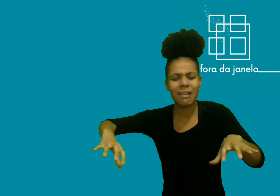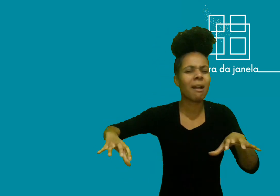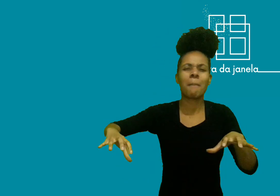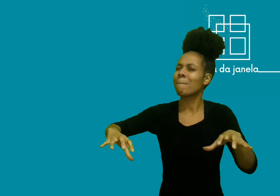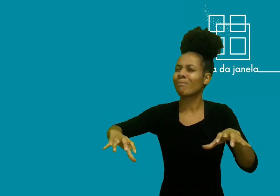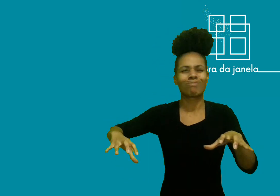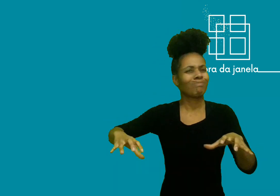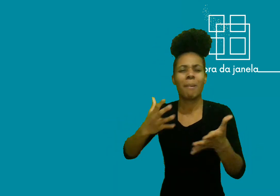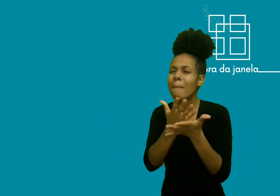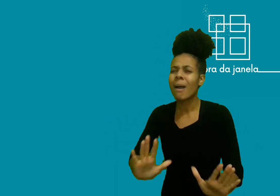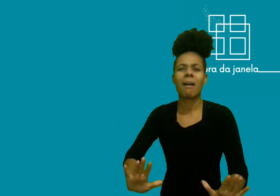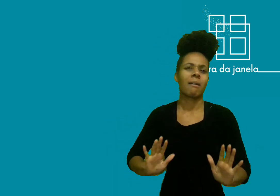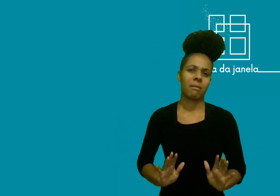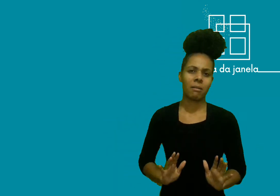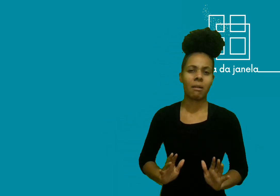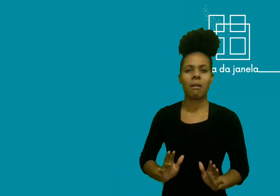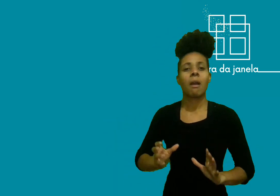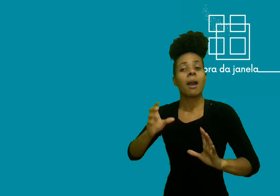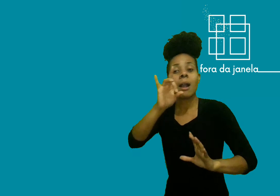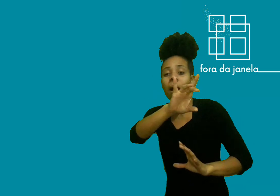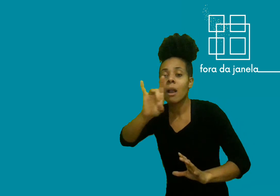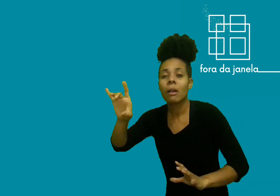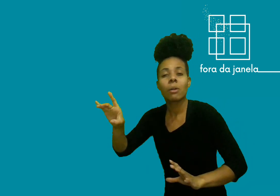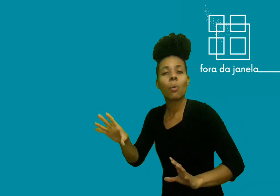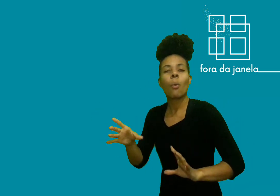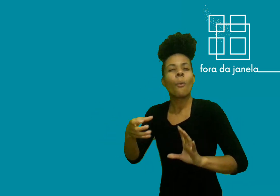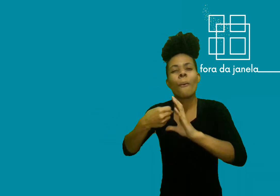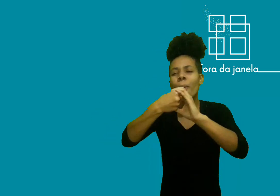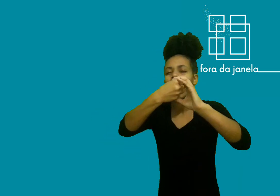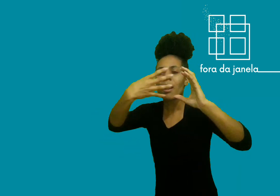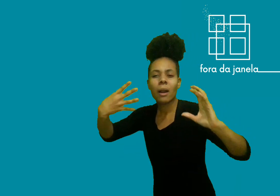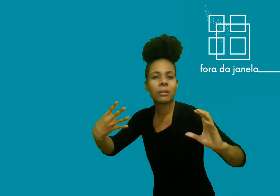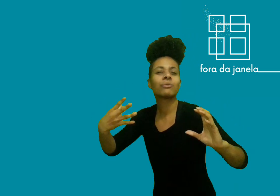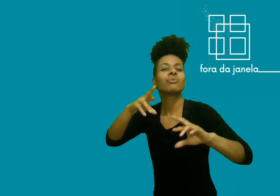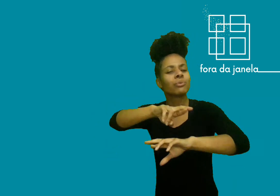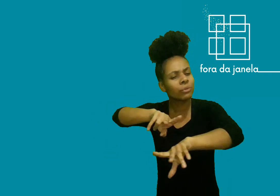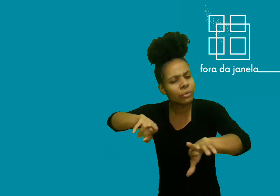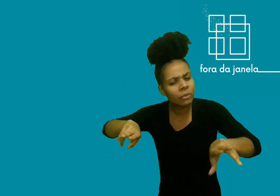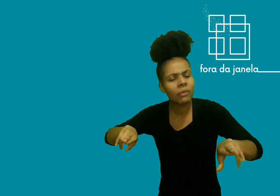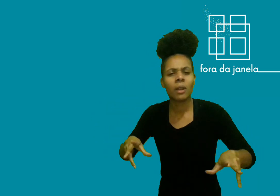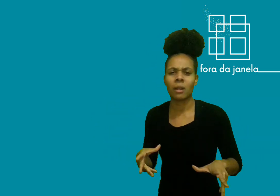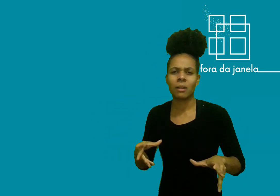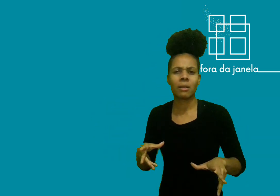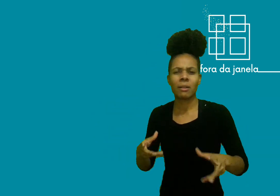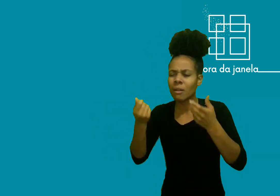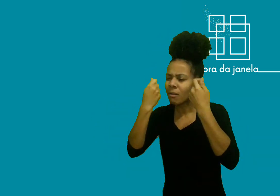com diferenças, eles têm outra língua, né? Nós falamos aqui o português e eles comunicam pela Libras, então não tem